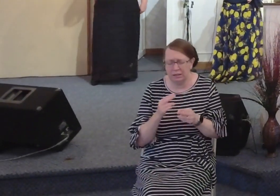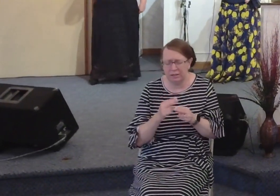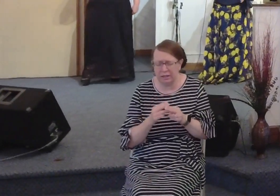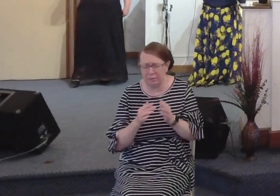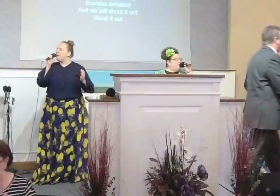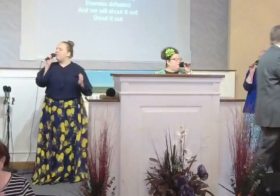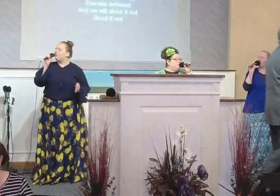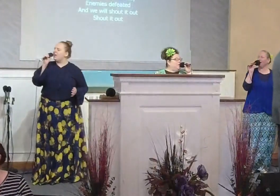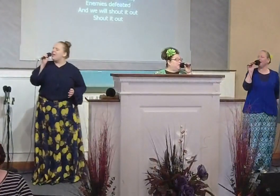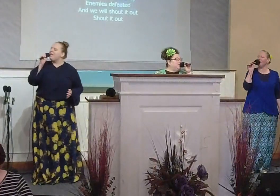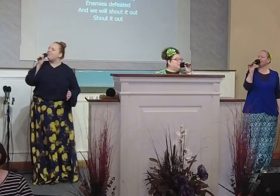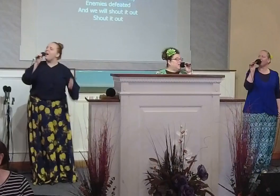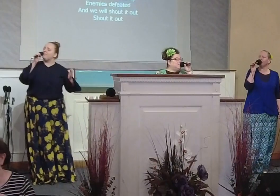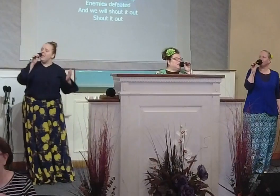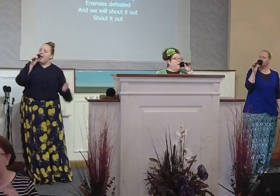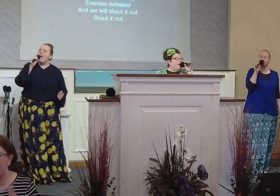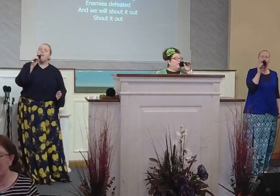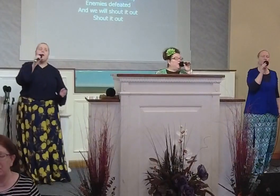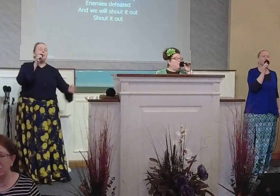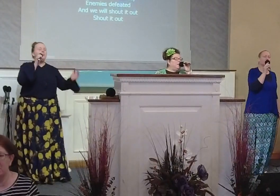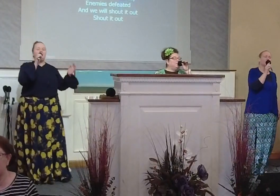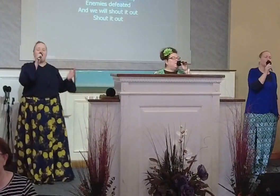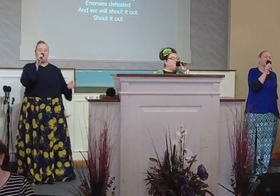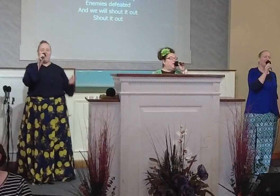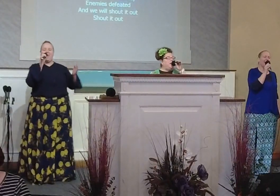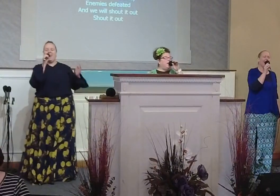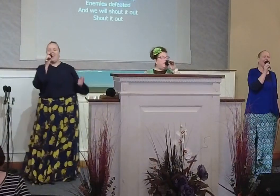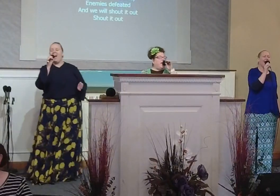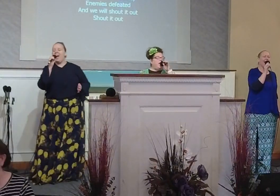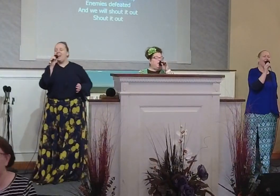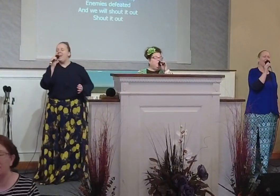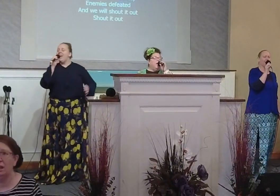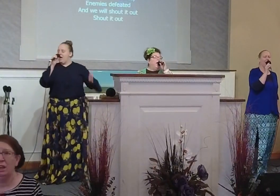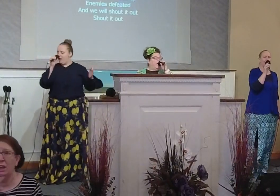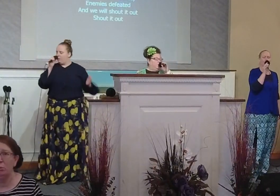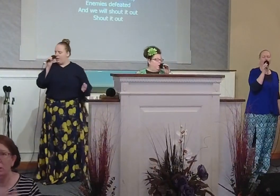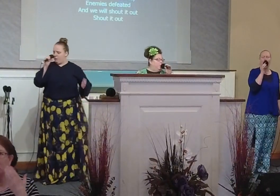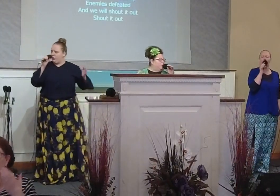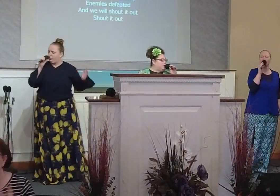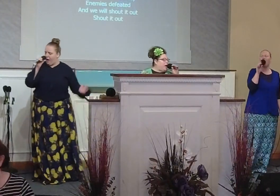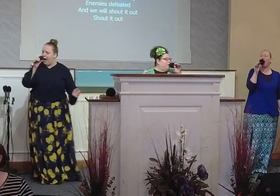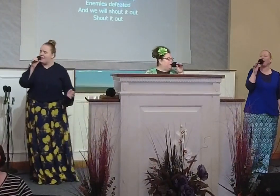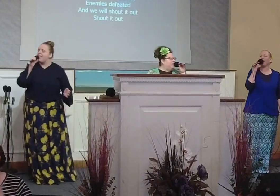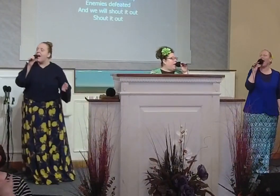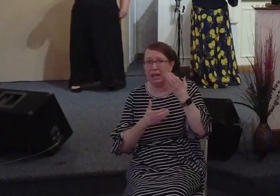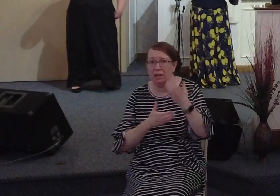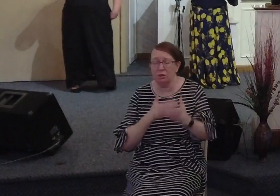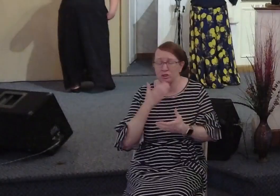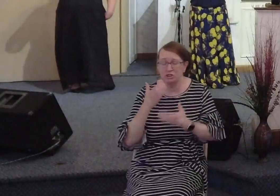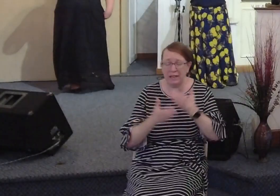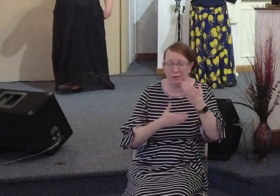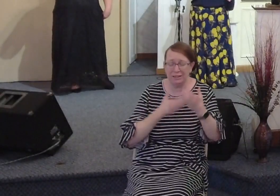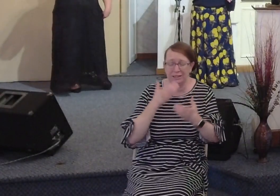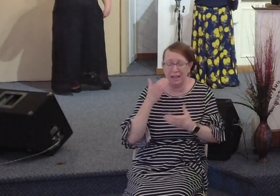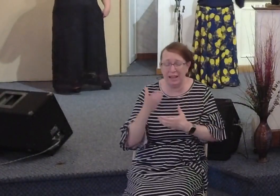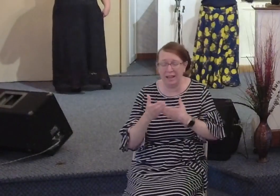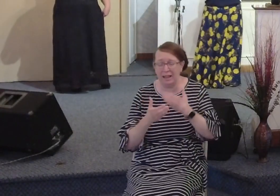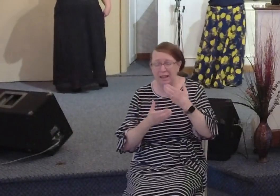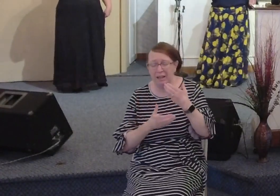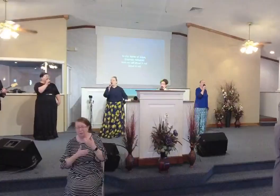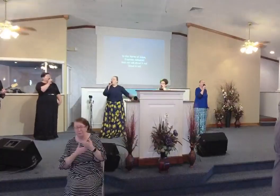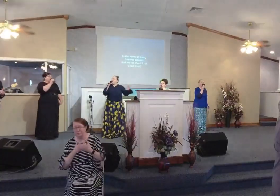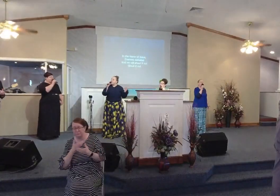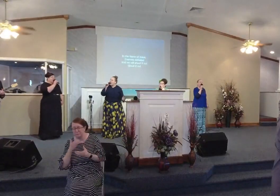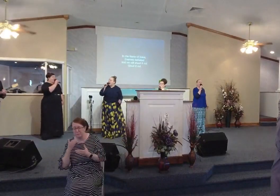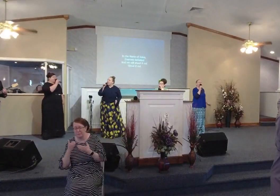no puede ser sacudido en el nombre de Jesús. Los enemigos están derrotados y le vamos a quitar en alto.